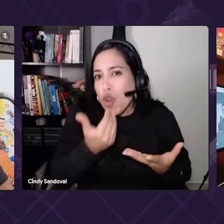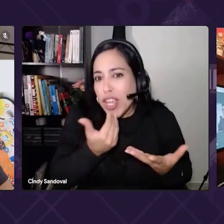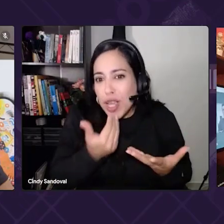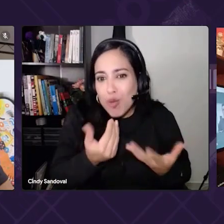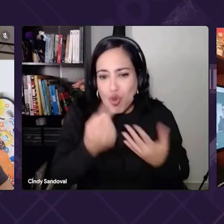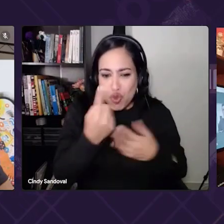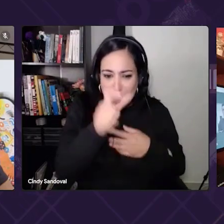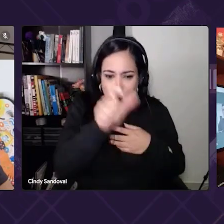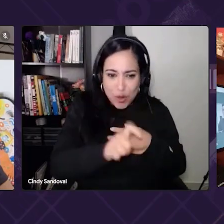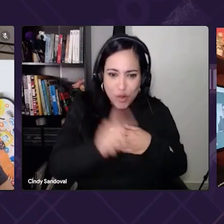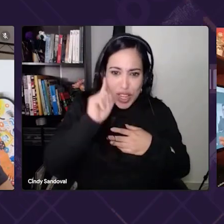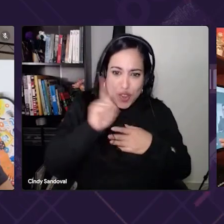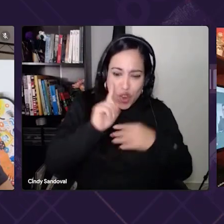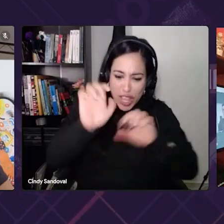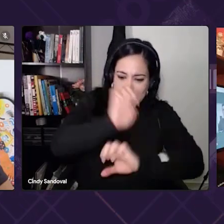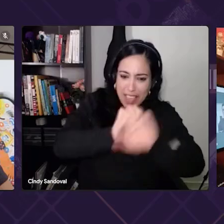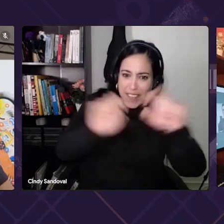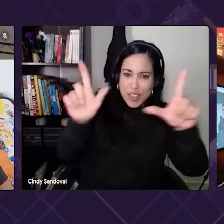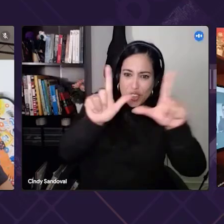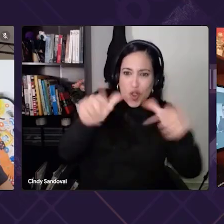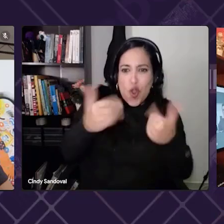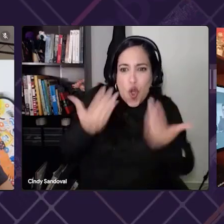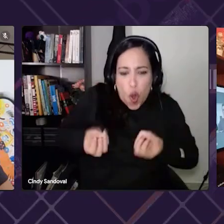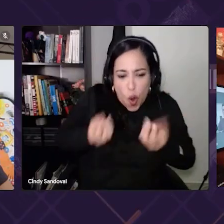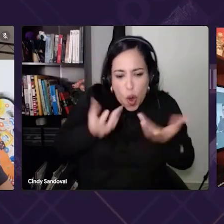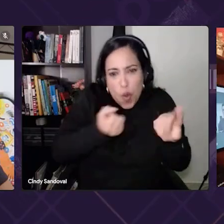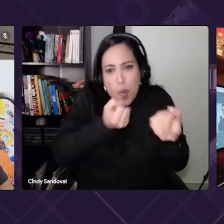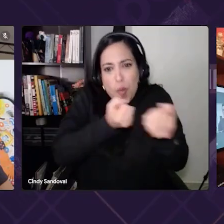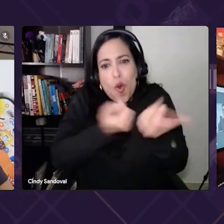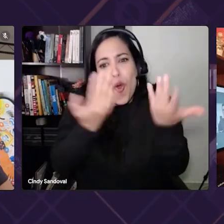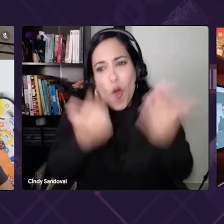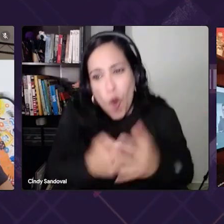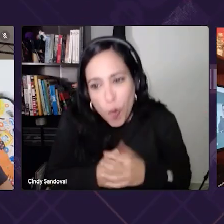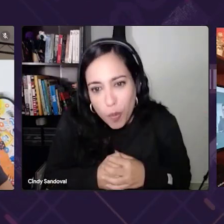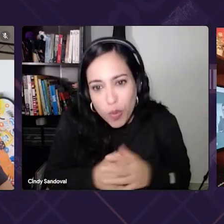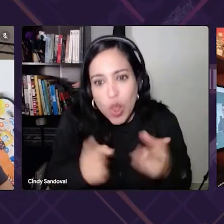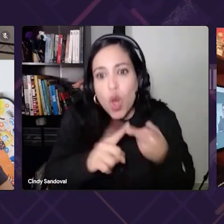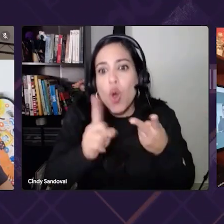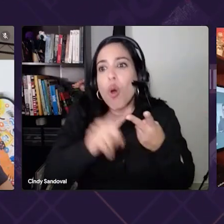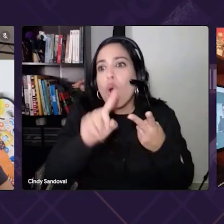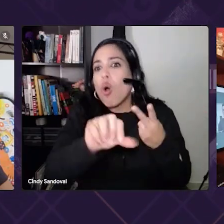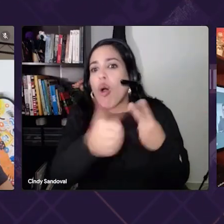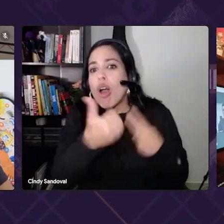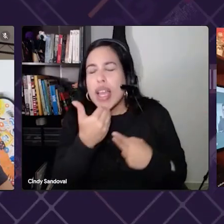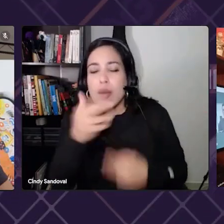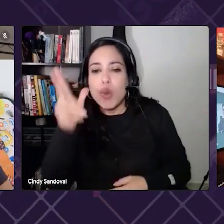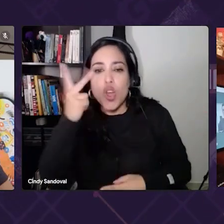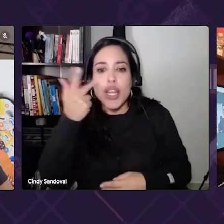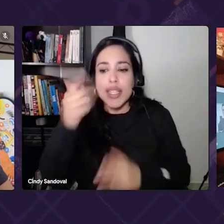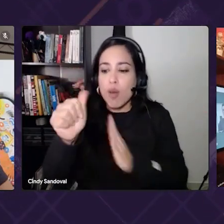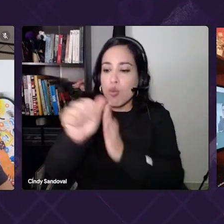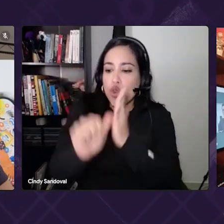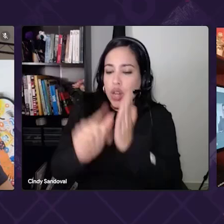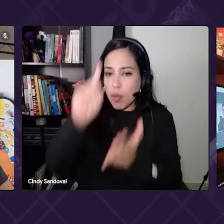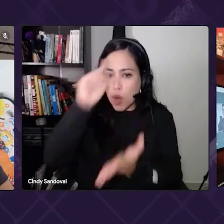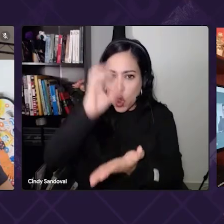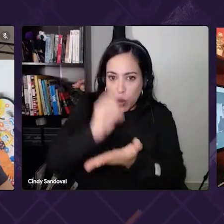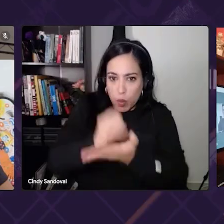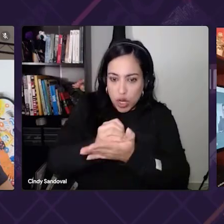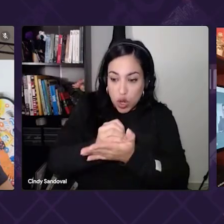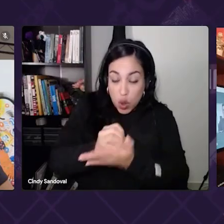Audiencias, o en una serie animada, o en un programa de opinión. ¿Qué tipo